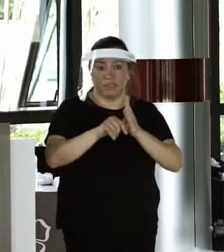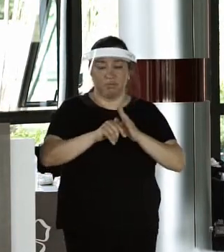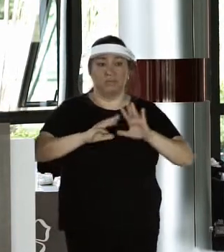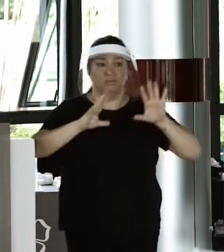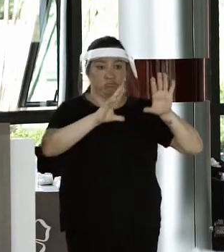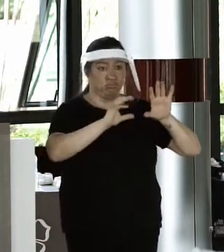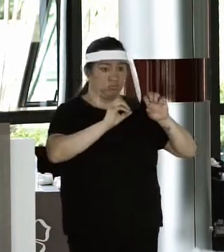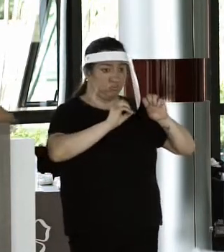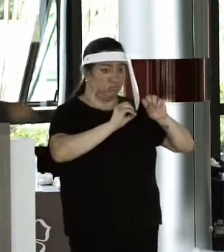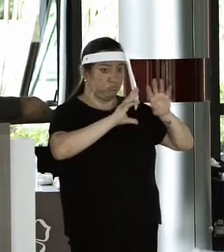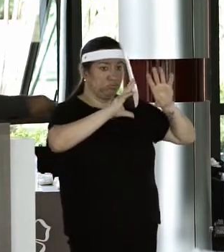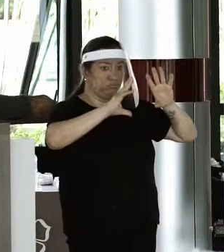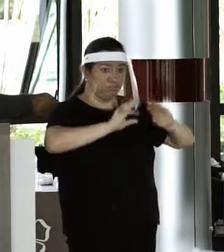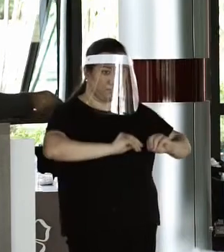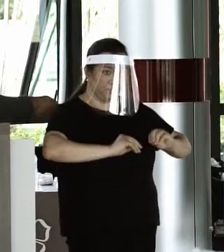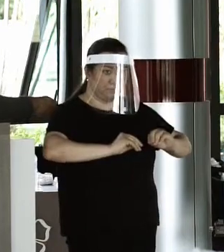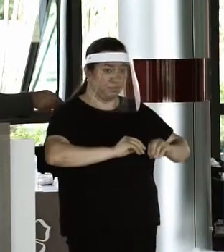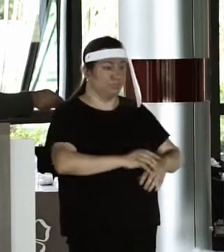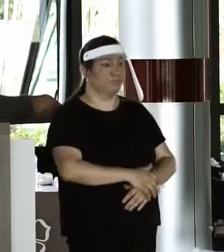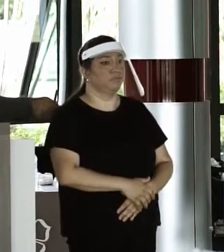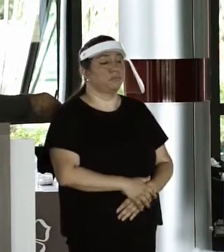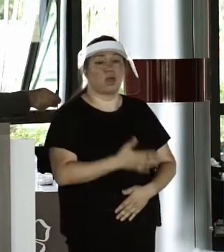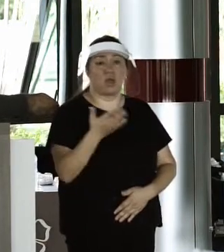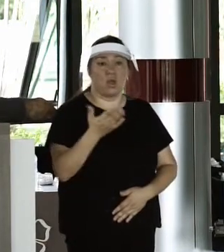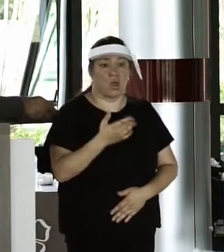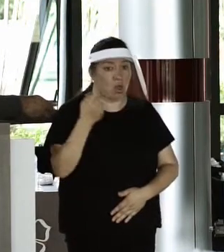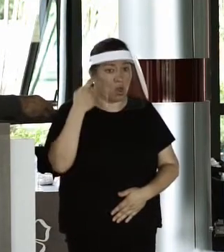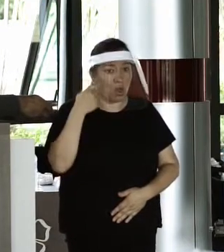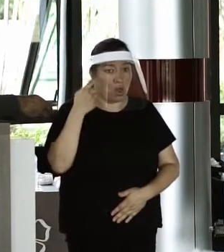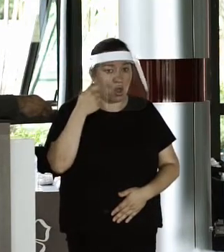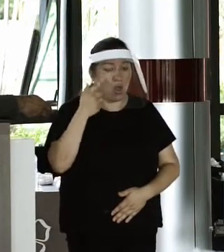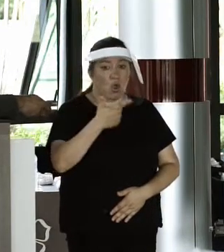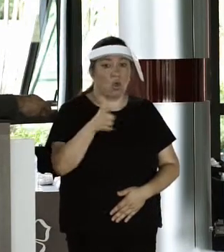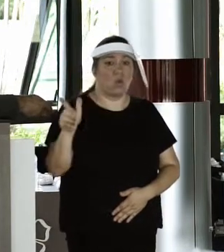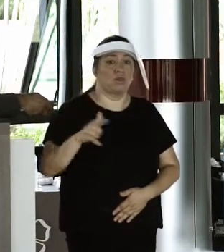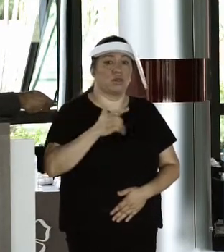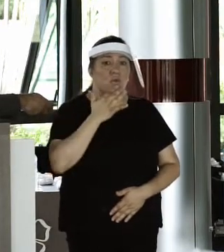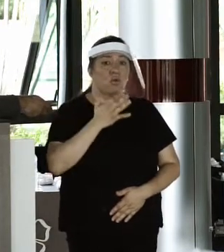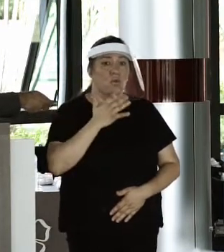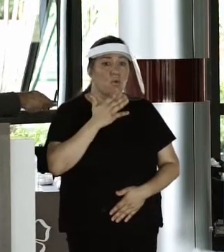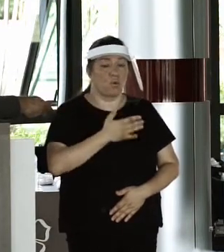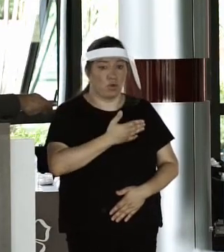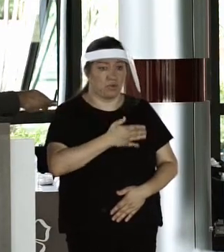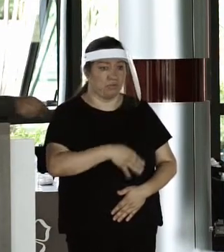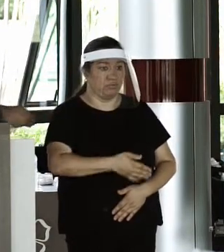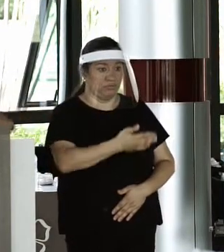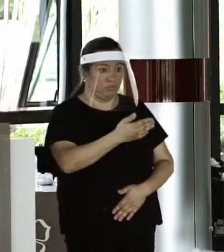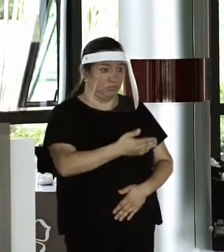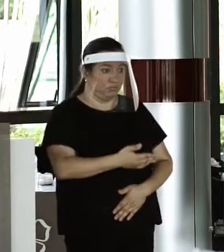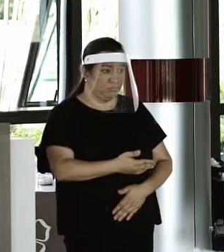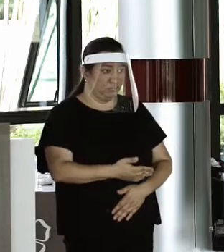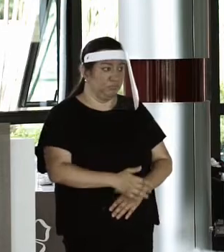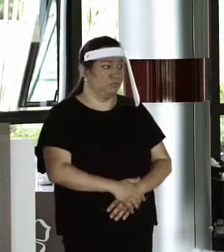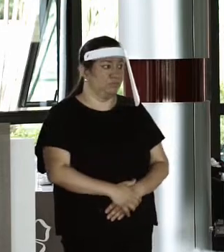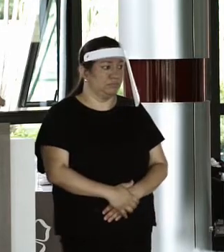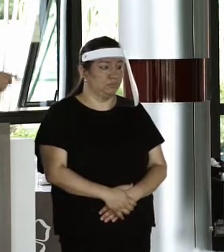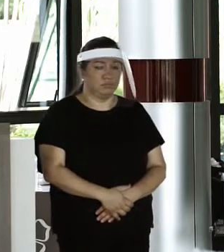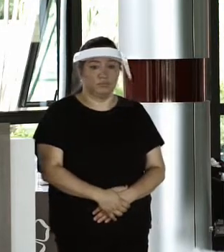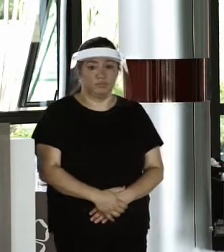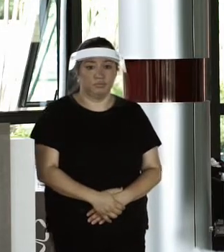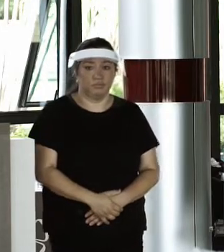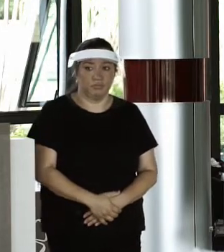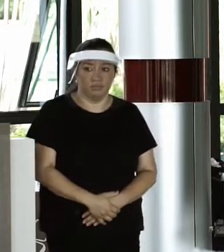desligada a lâmpada. Olha aqui agora de novo o defeito, só que de outra cor. Olha aqui de novo o defeito, só que de outra